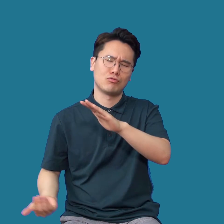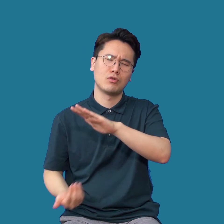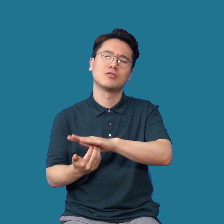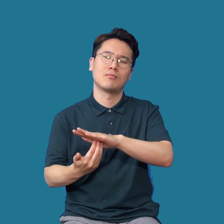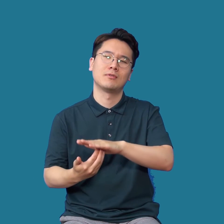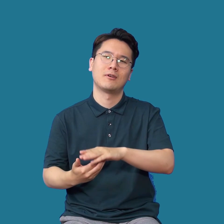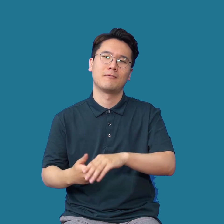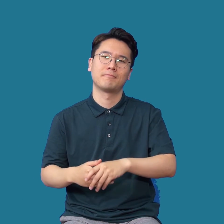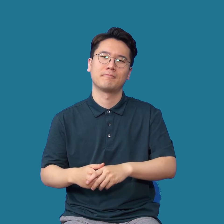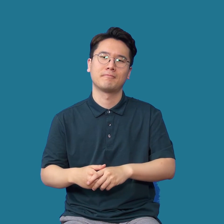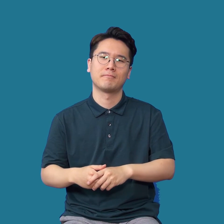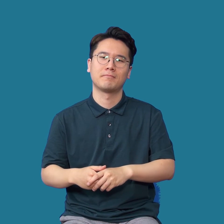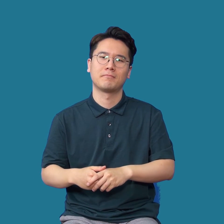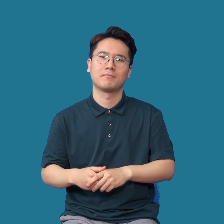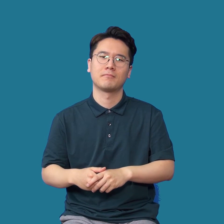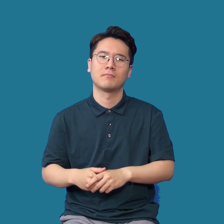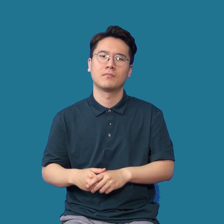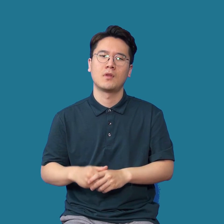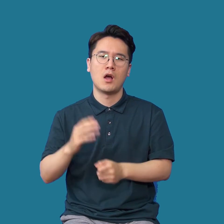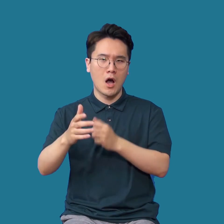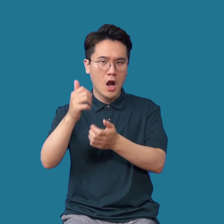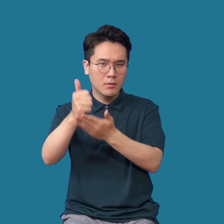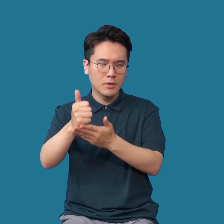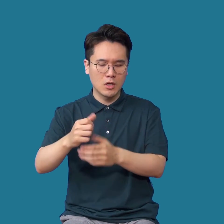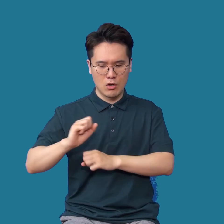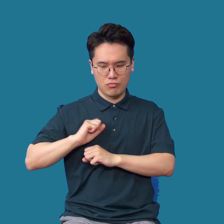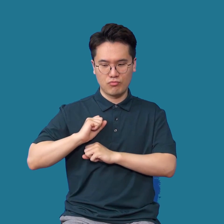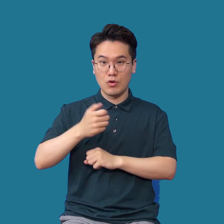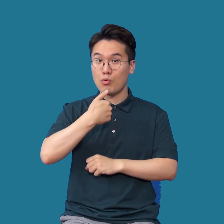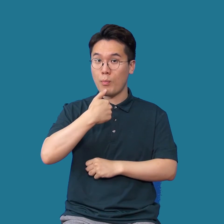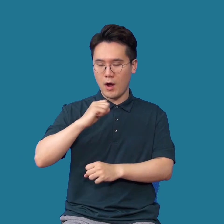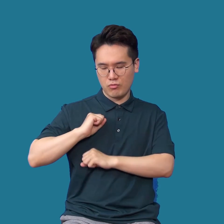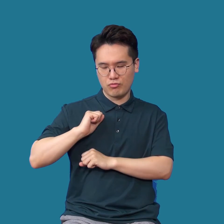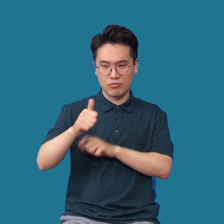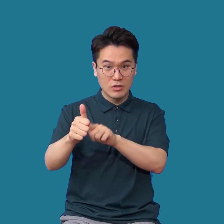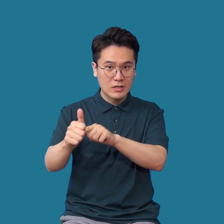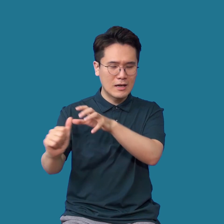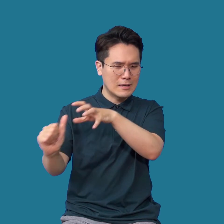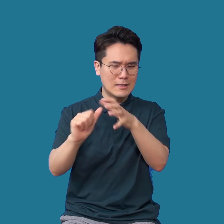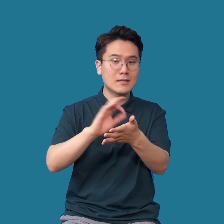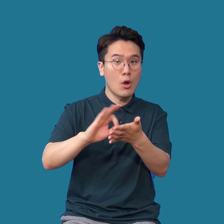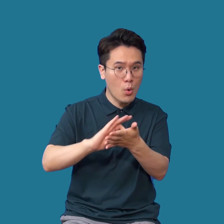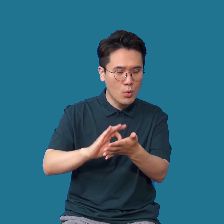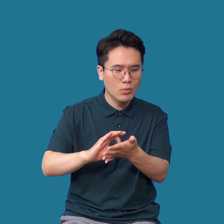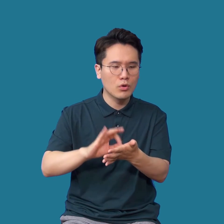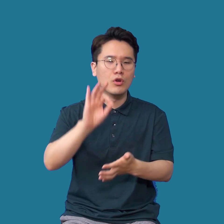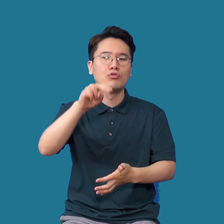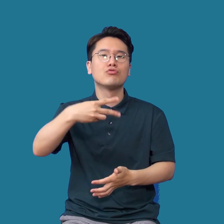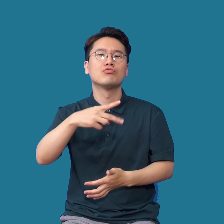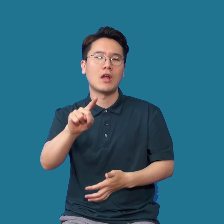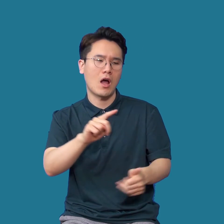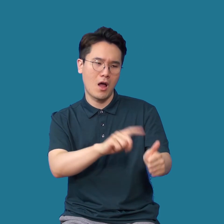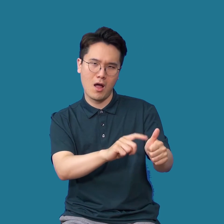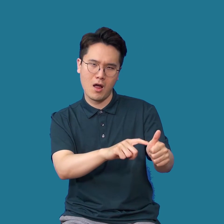하나님이 로마 병사를 사용하시고 가룟 유다를 사용하셔서 당신의 뜻을 이루신 것입니다.